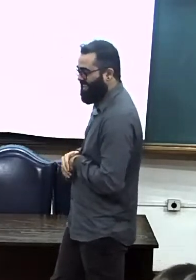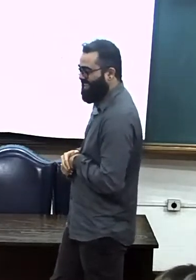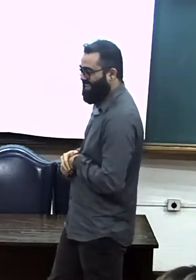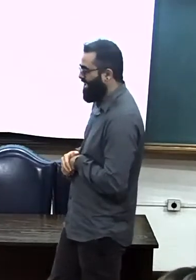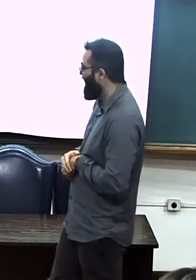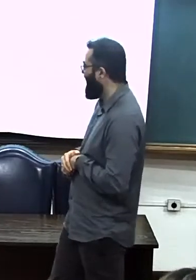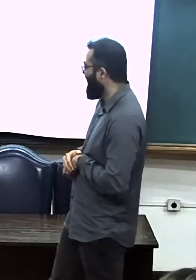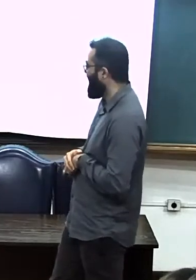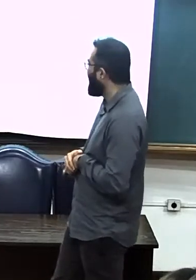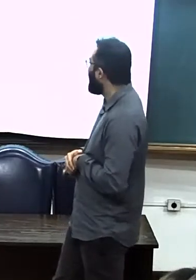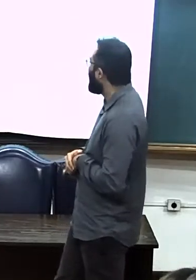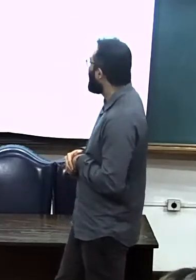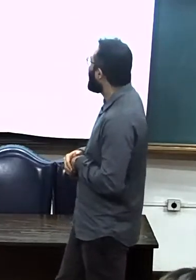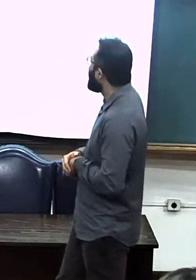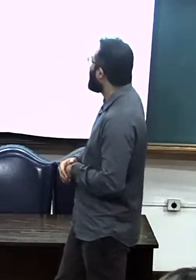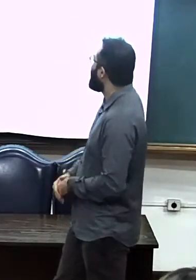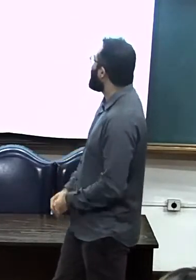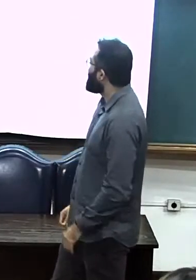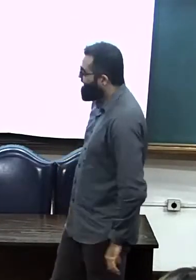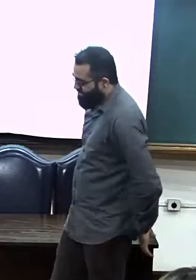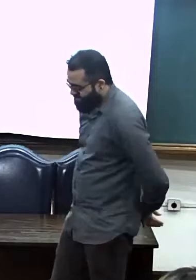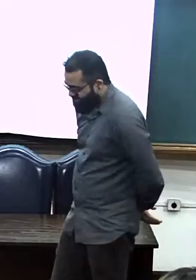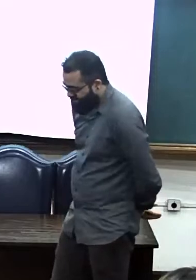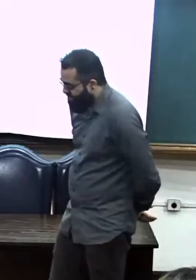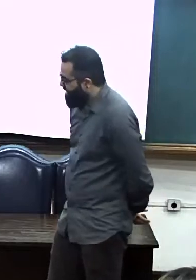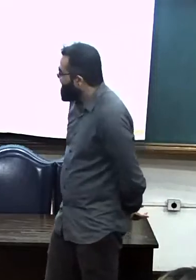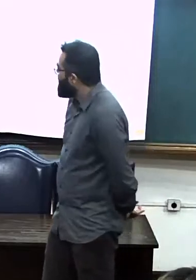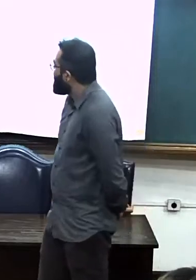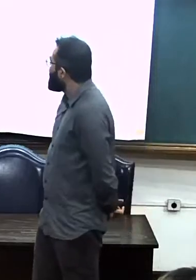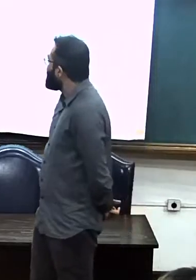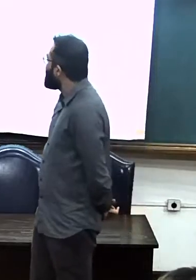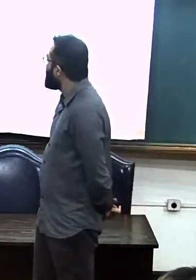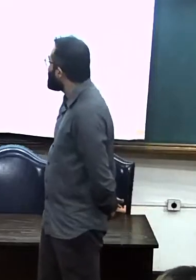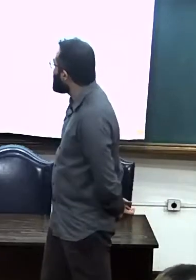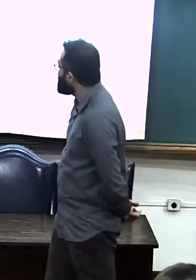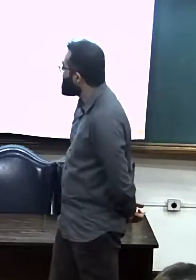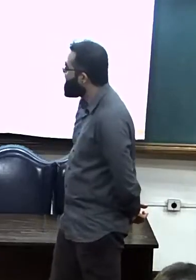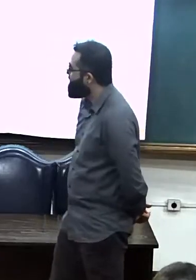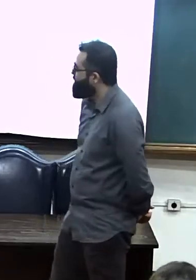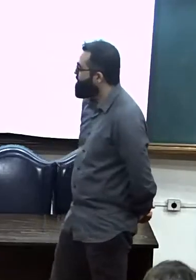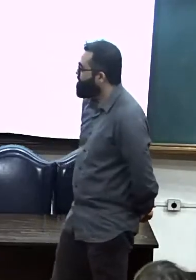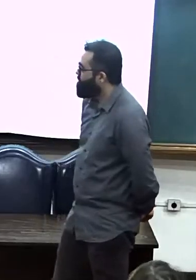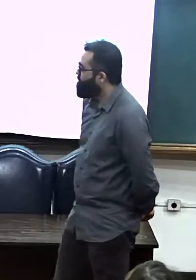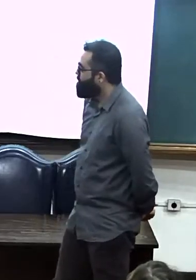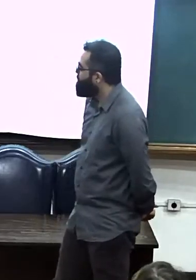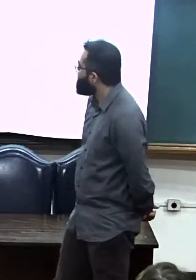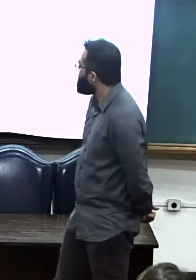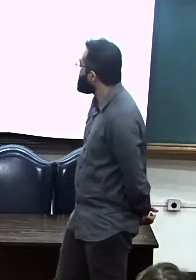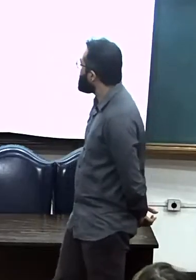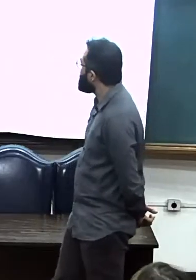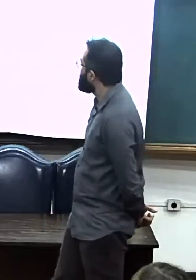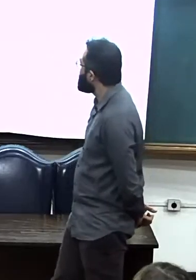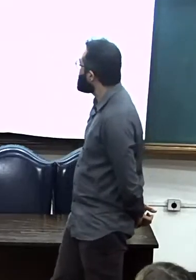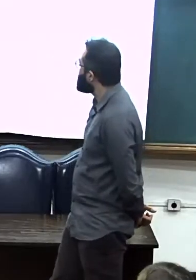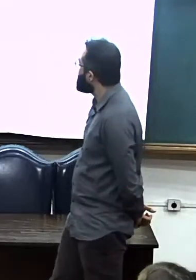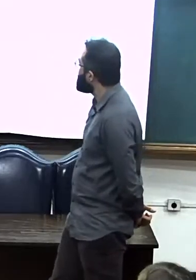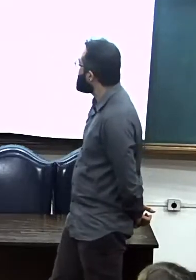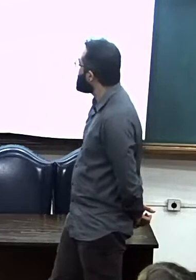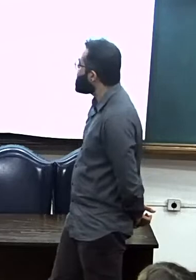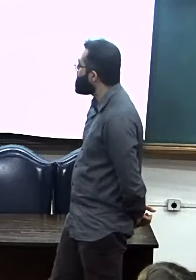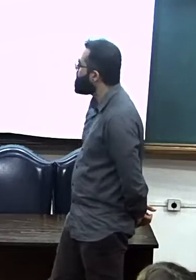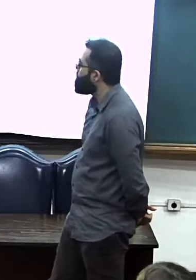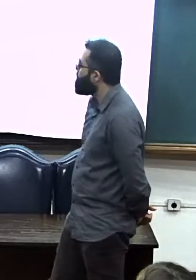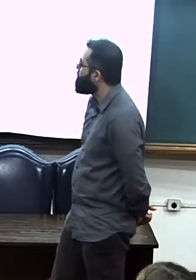então, seleciona os gestos elementares para as margens silábicas, isso é, para onset